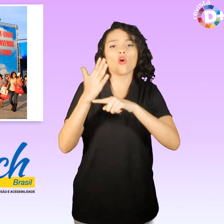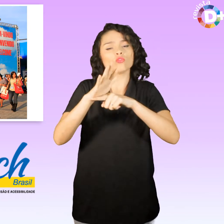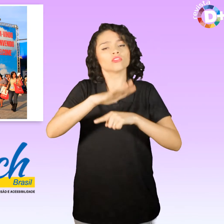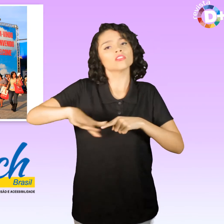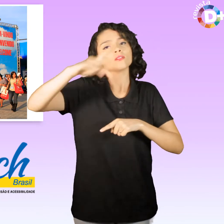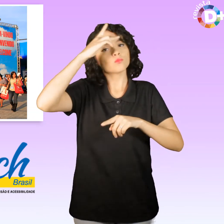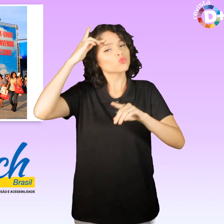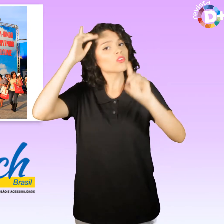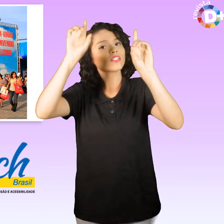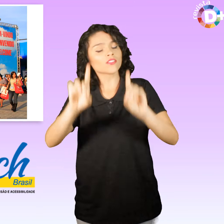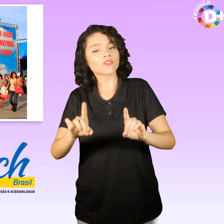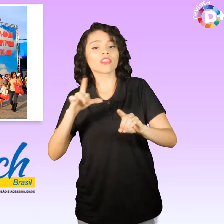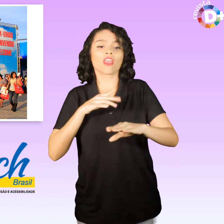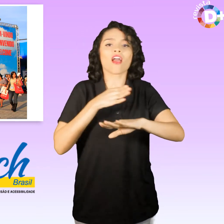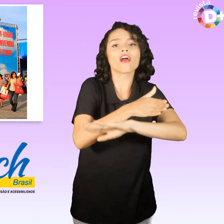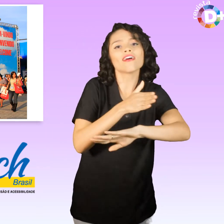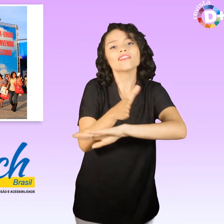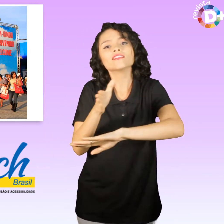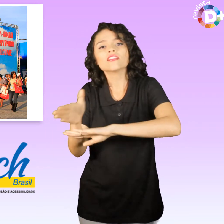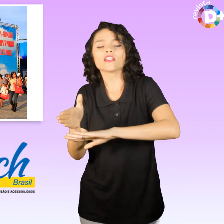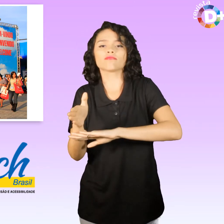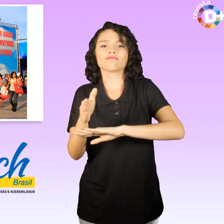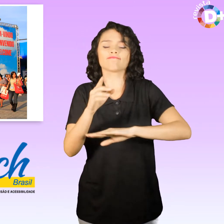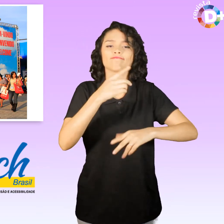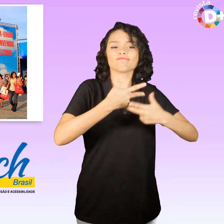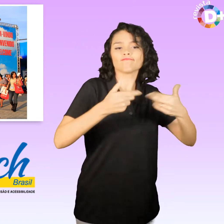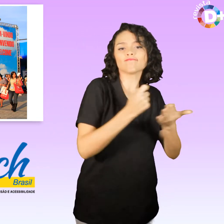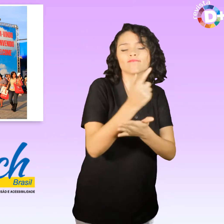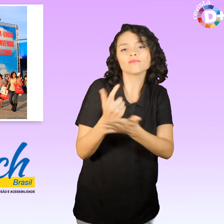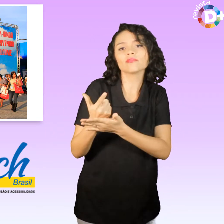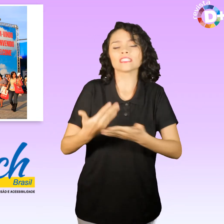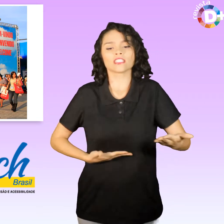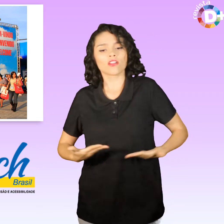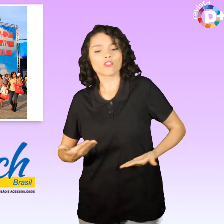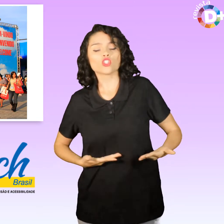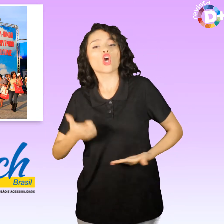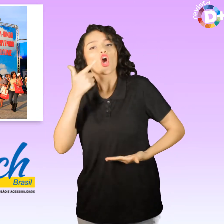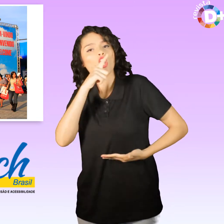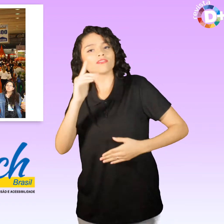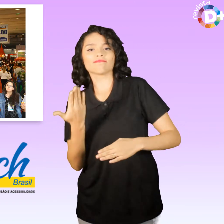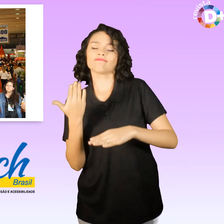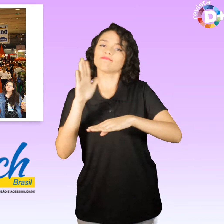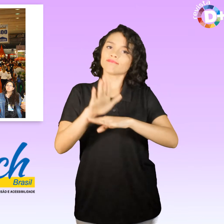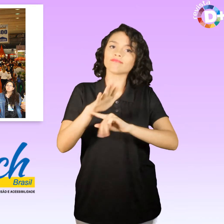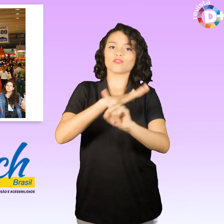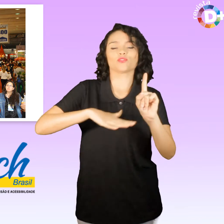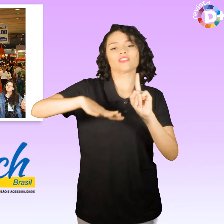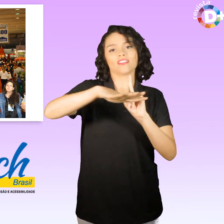tenham acesso a bens e serviços que o tornem ativos e contribuintes plenos na sociedade.